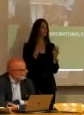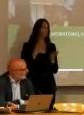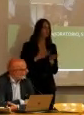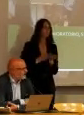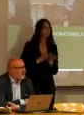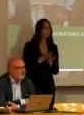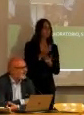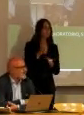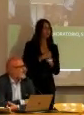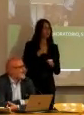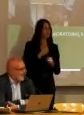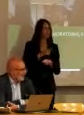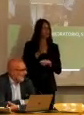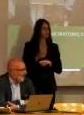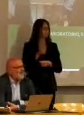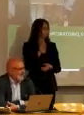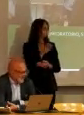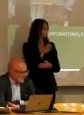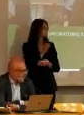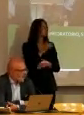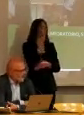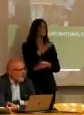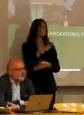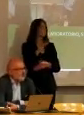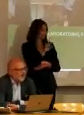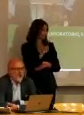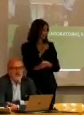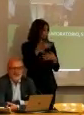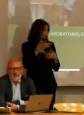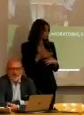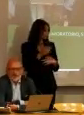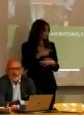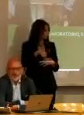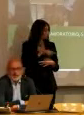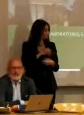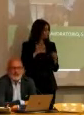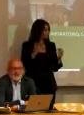che non so dove adesso, eccolo là, se è giusto, no? Che lavoriamo